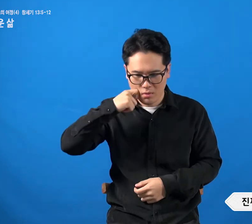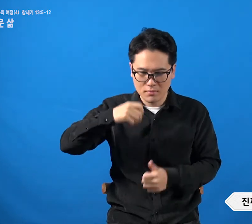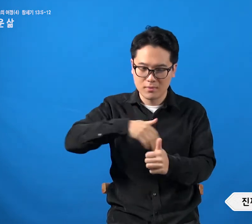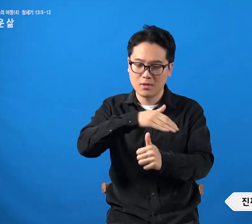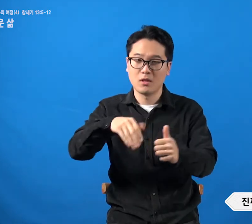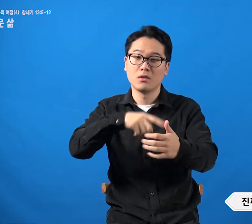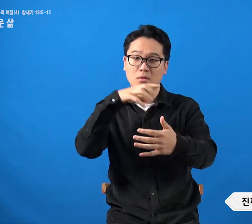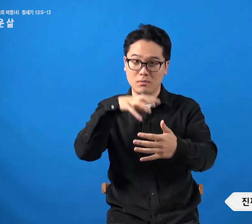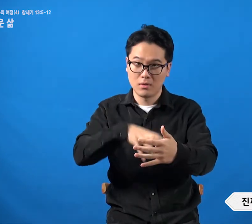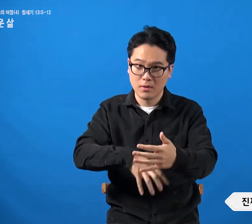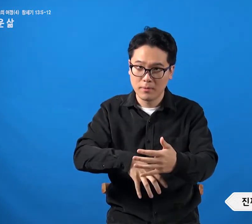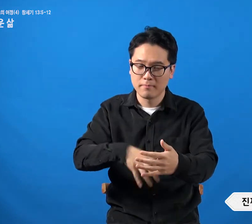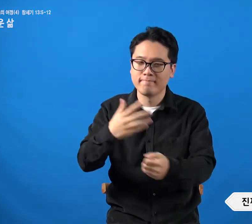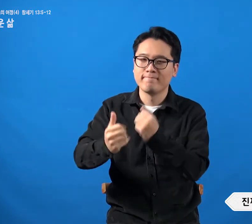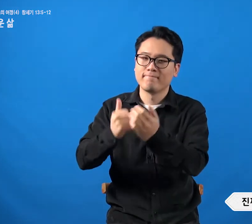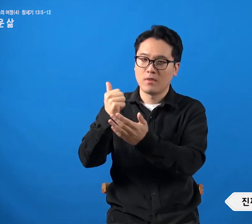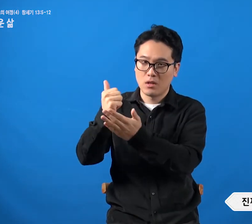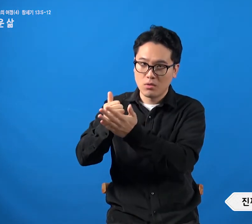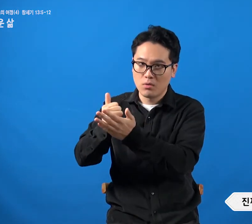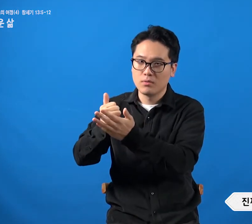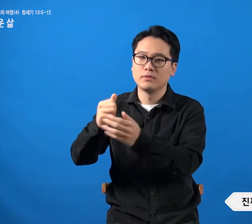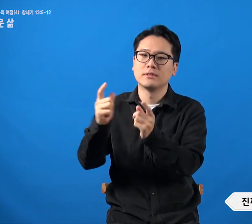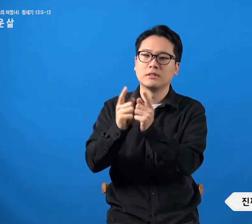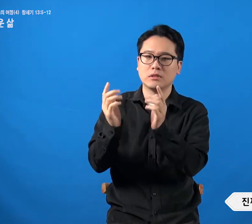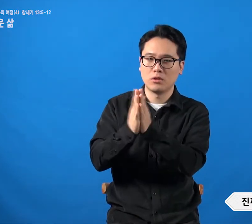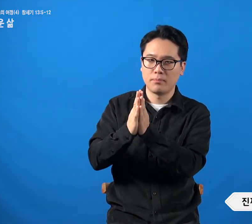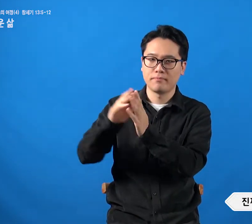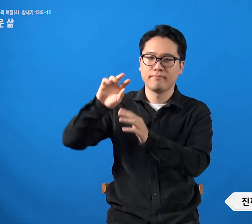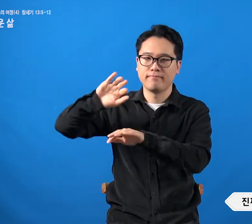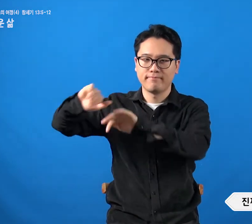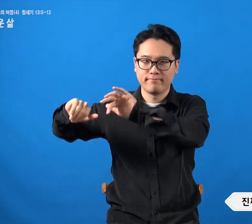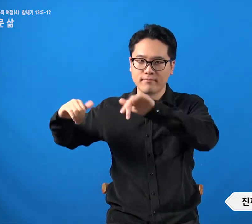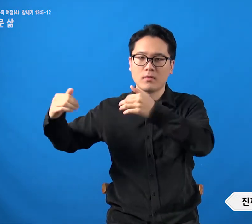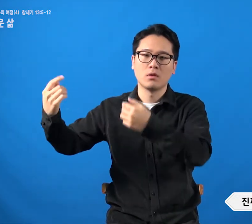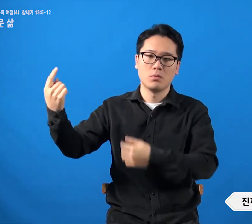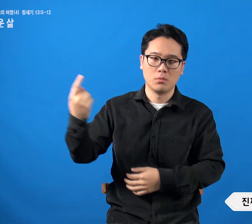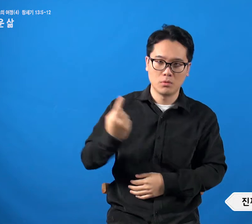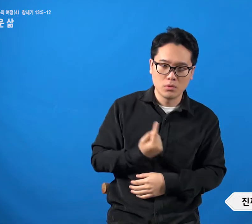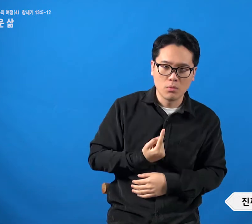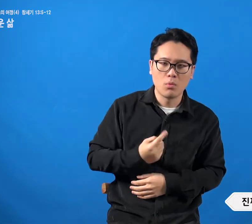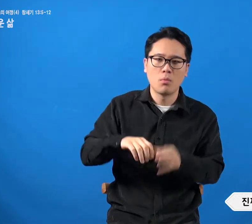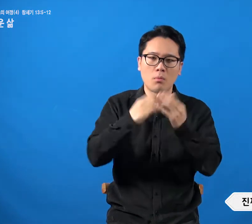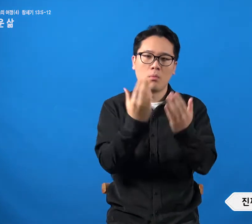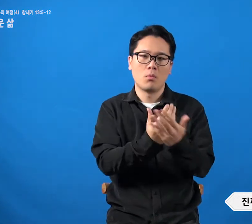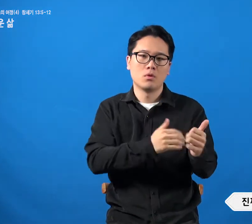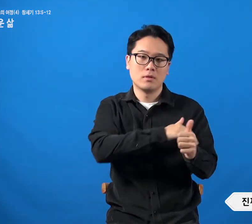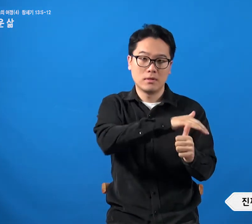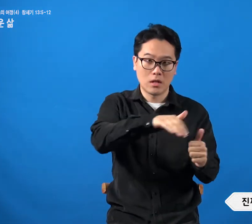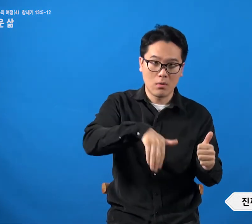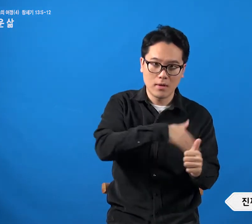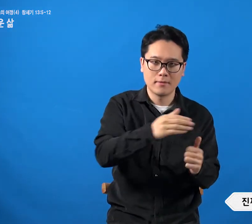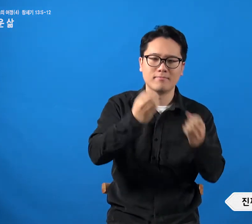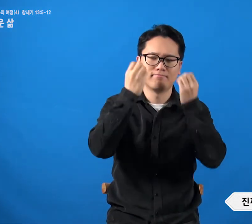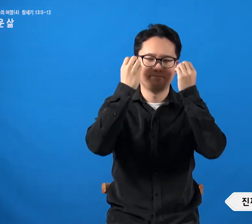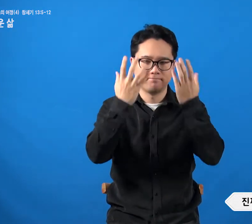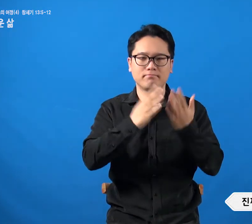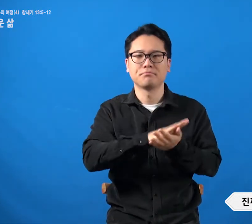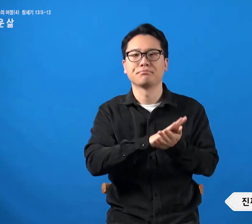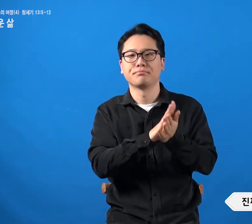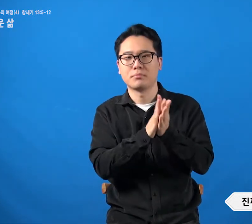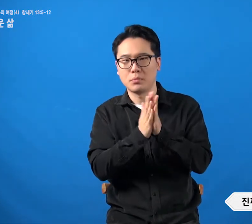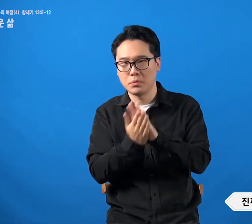하나님께서 개입하시고 역사하셔서 모든 상황을 새롭게 변화시키십니다. 그 상황